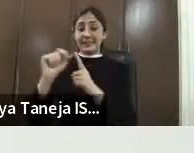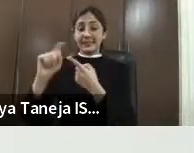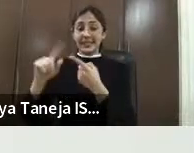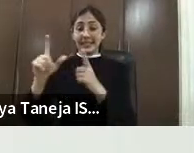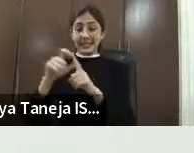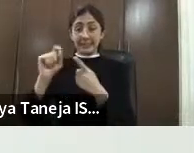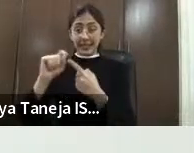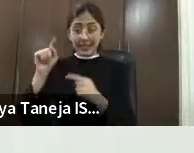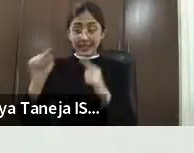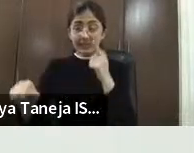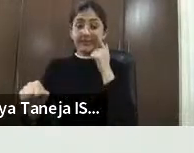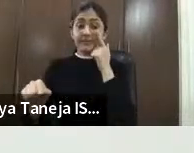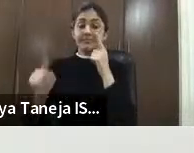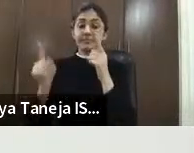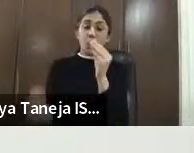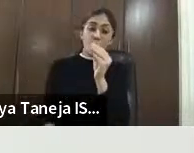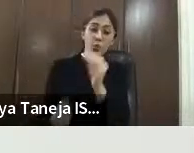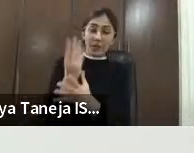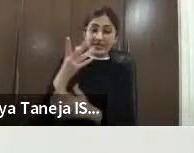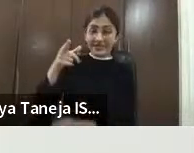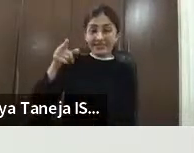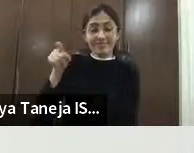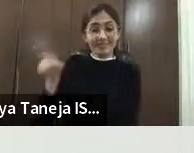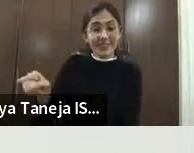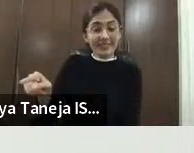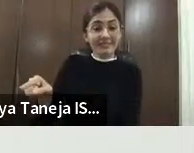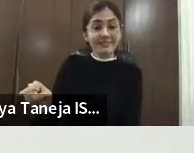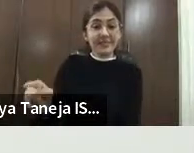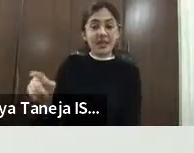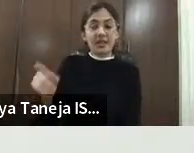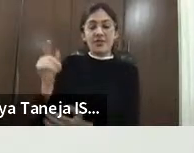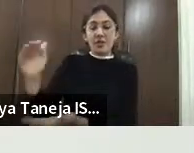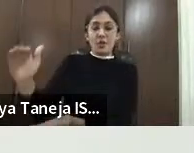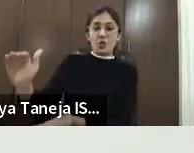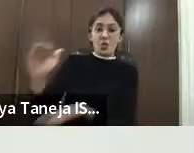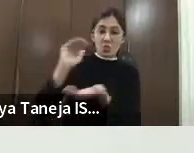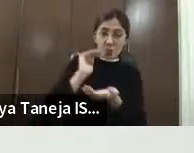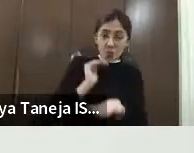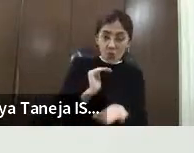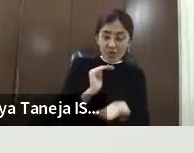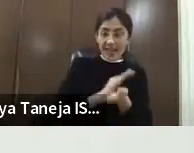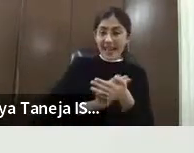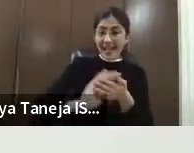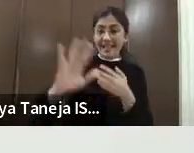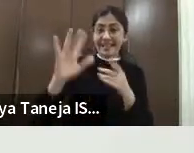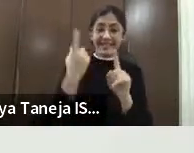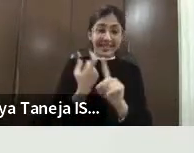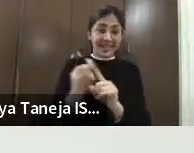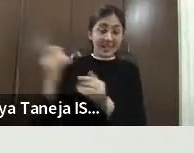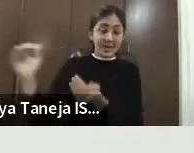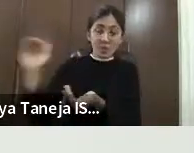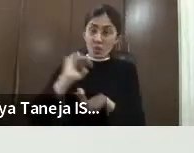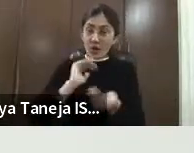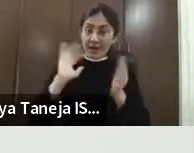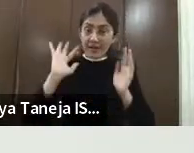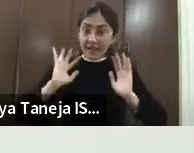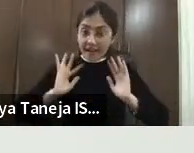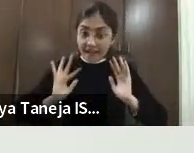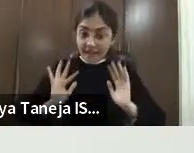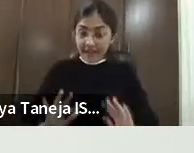NCPEDC संस्था मुझे हेलन केलर प्रतिष्ठित पारितोषिक